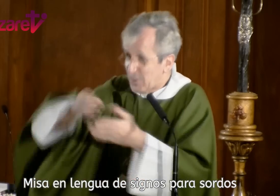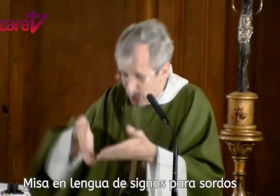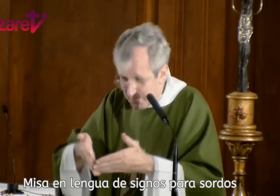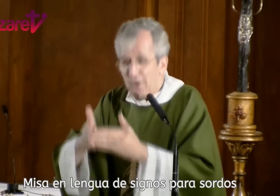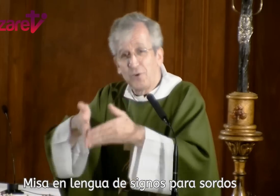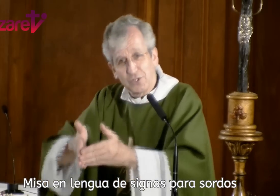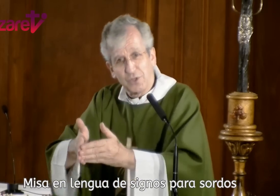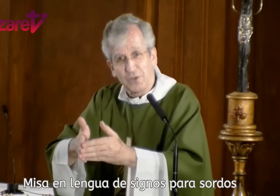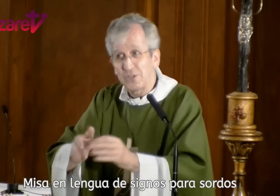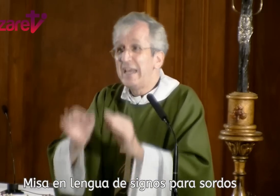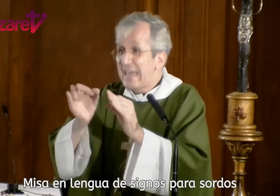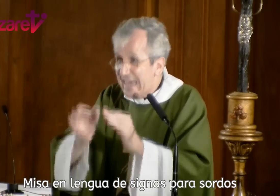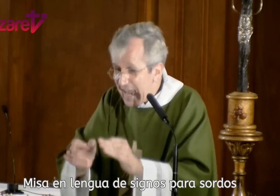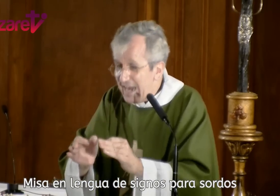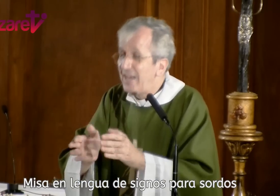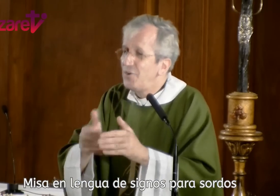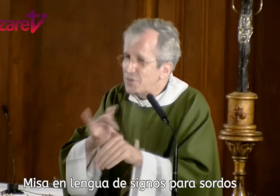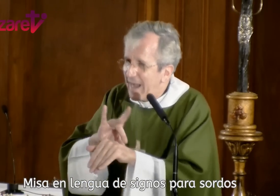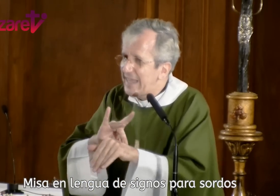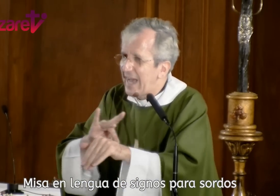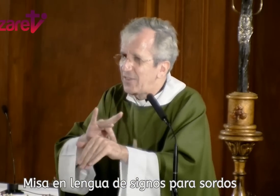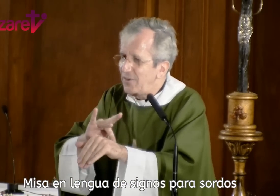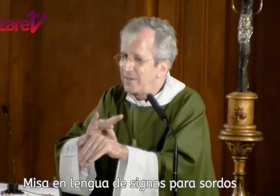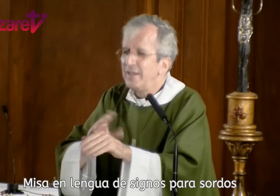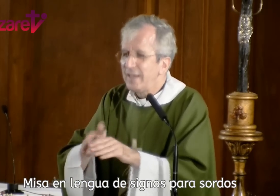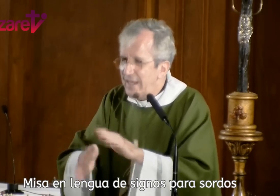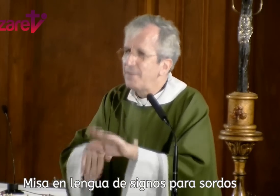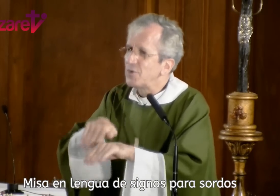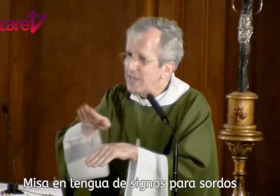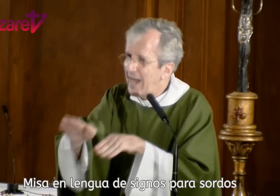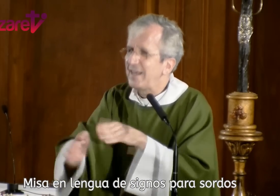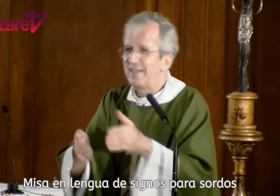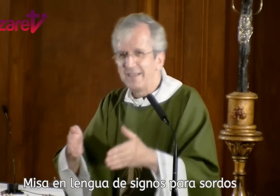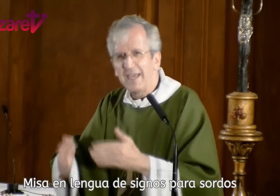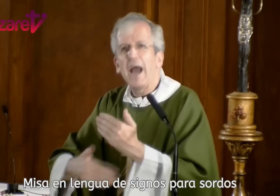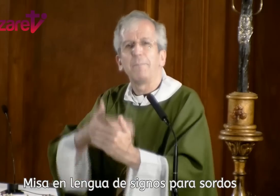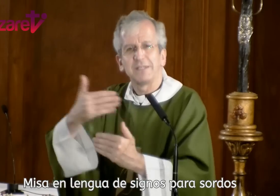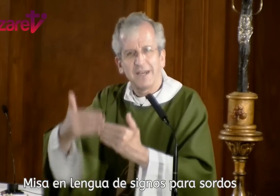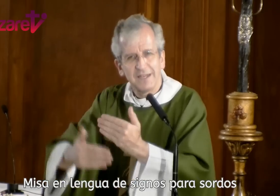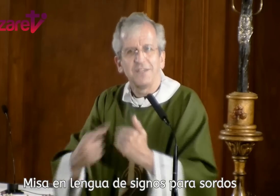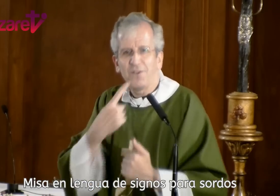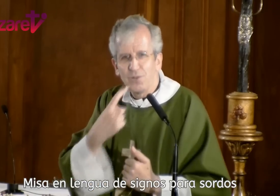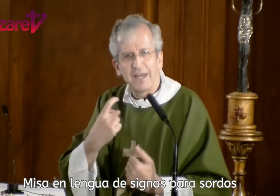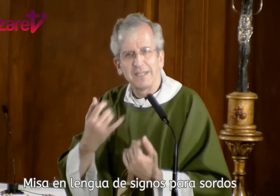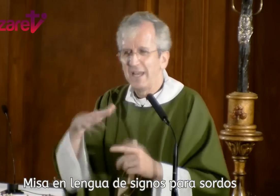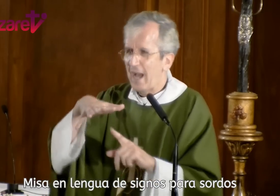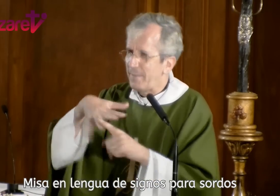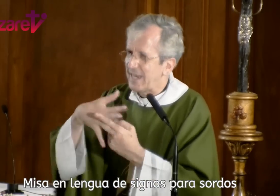Jesús va con nosotros, que Él nos va guiando, iremos adelante a pesar de las dificultades, a pesar